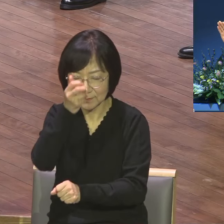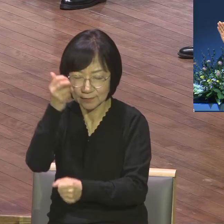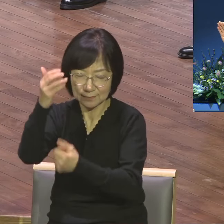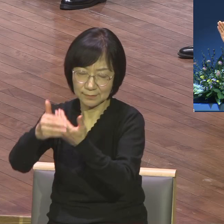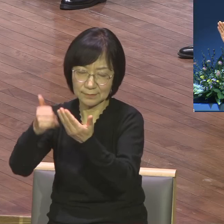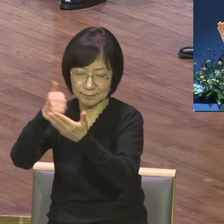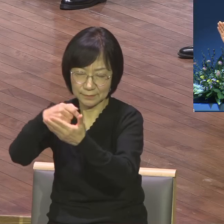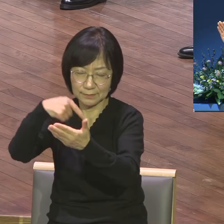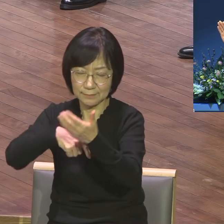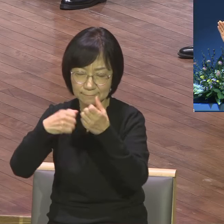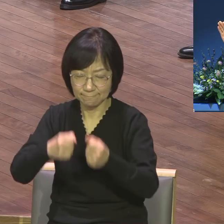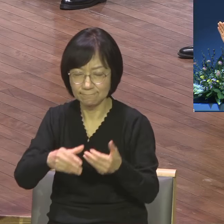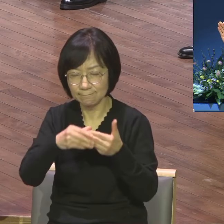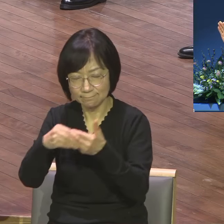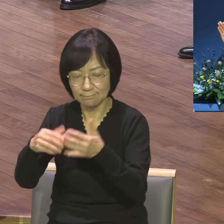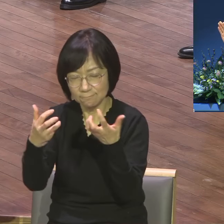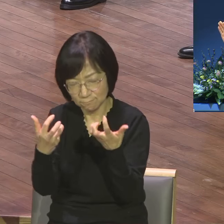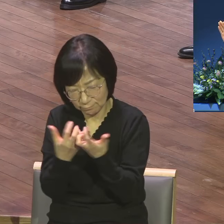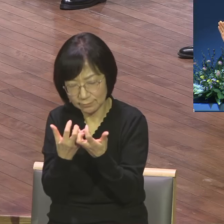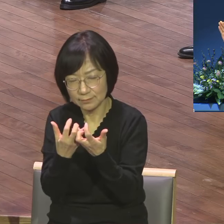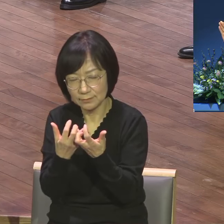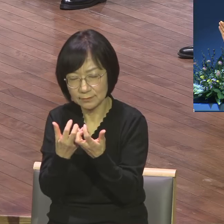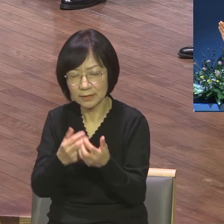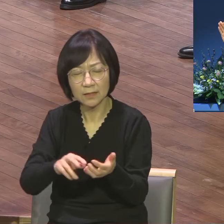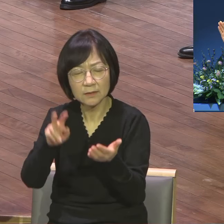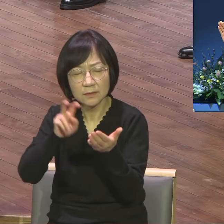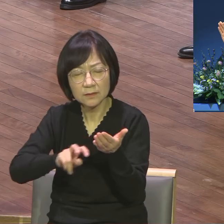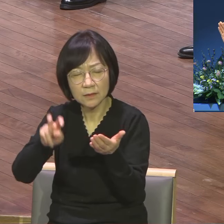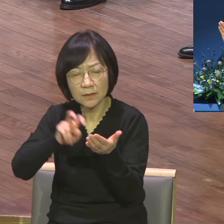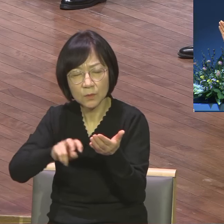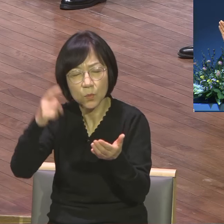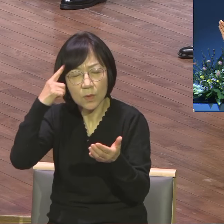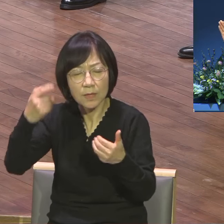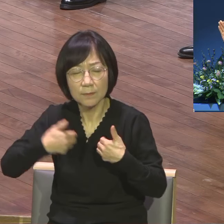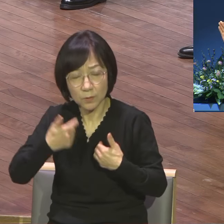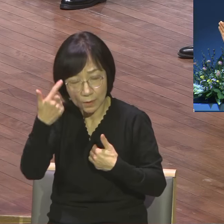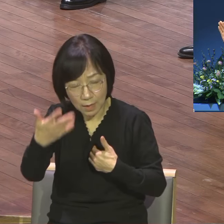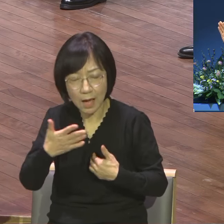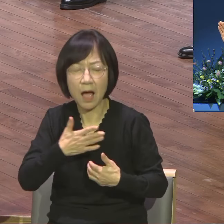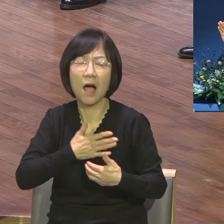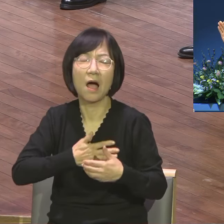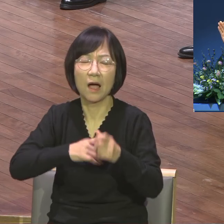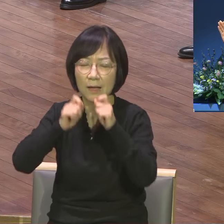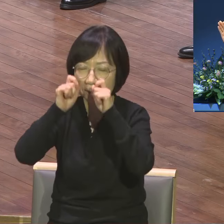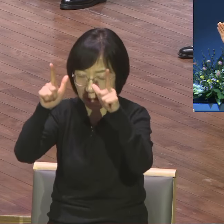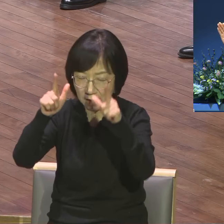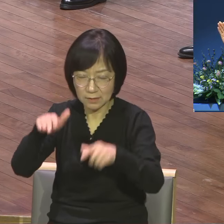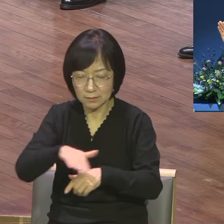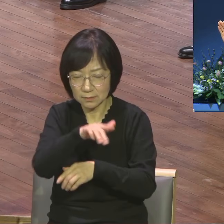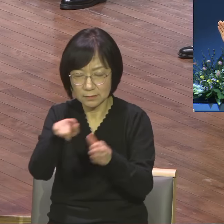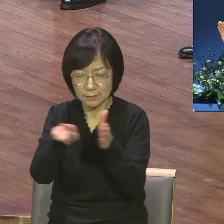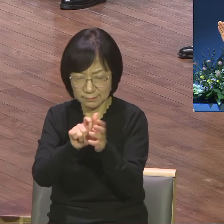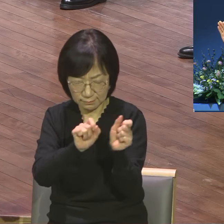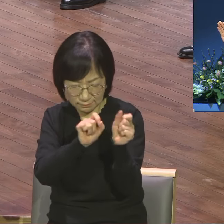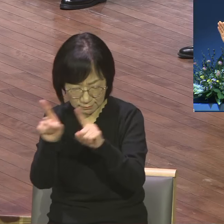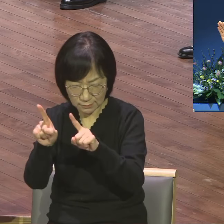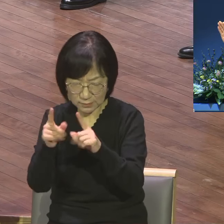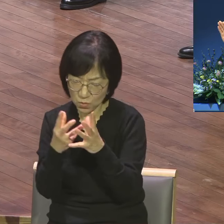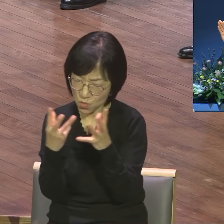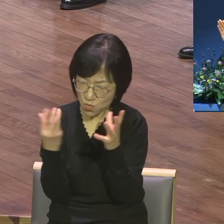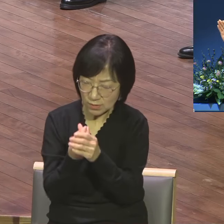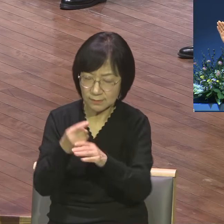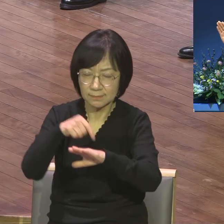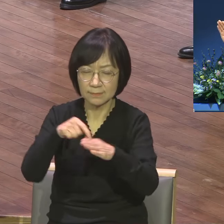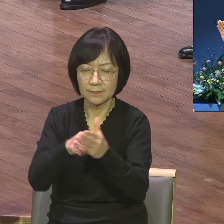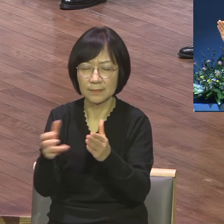내주인도 충만하심이 찬양한 이유를 깨닫고 할렐루야 신앙을 회복하여 전심으로 찬양하기를